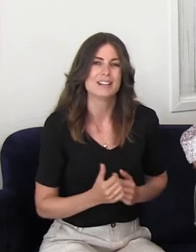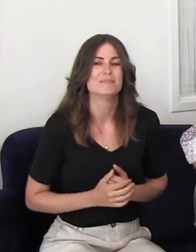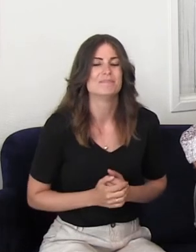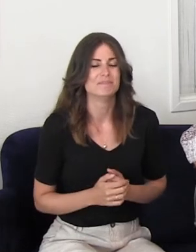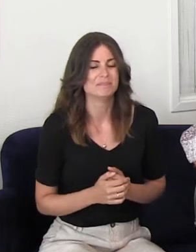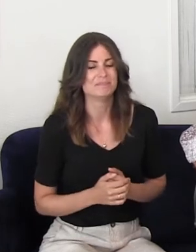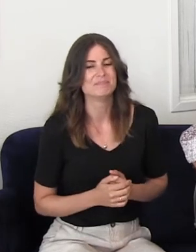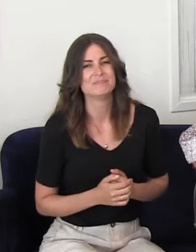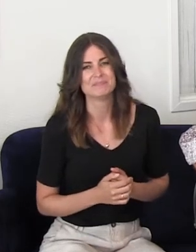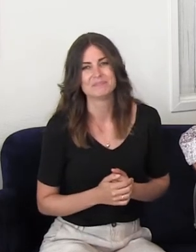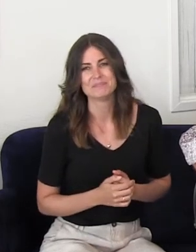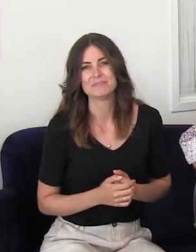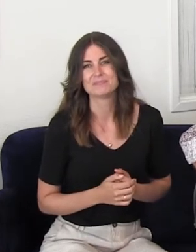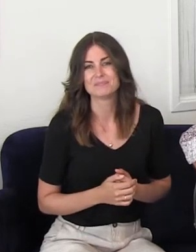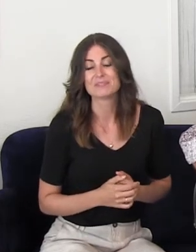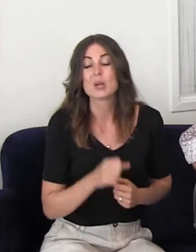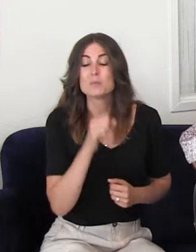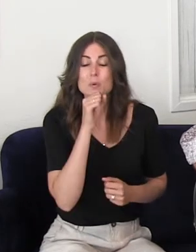själv.